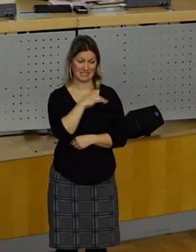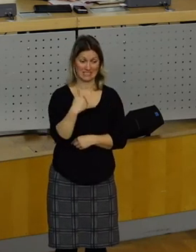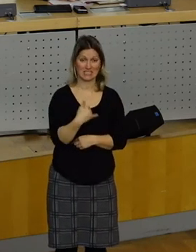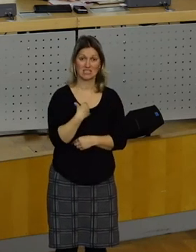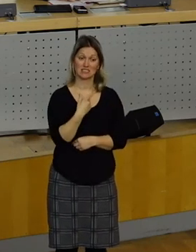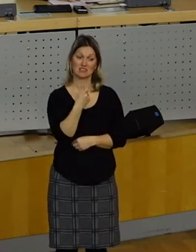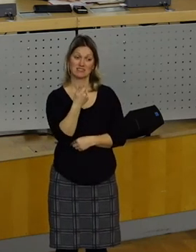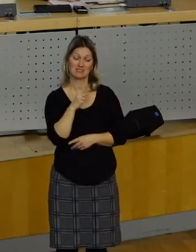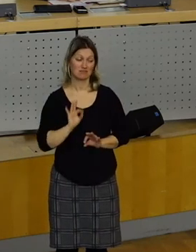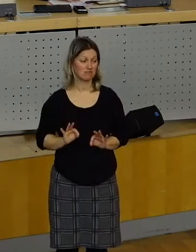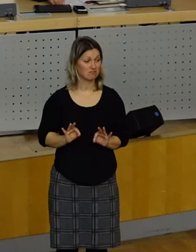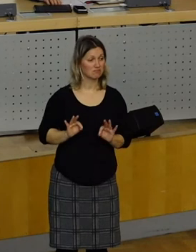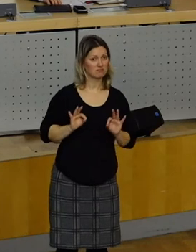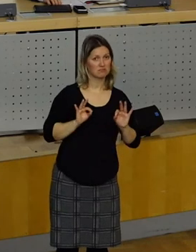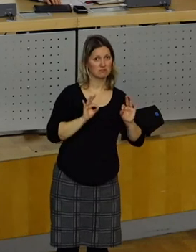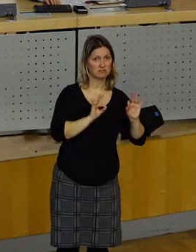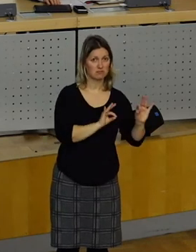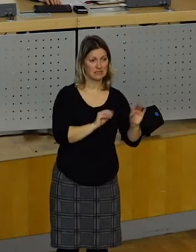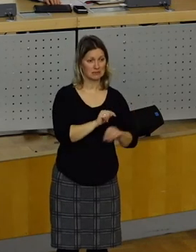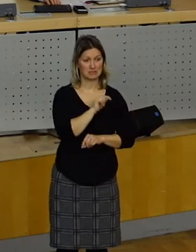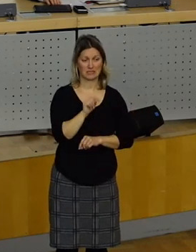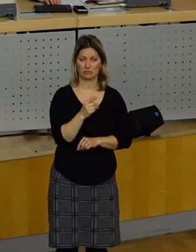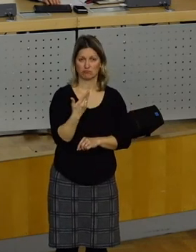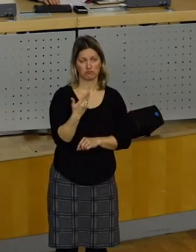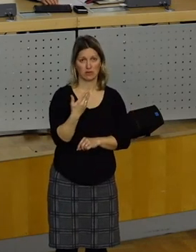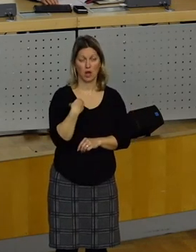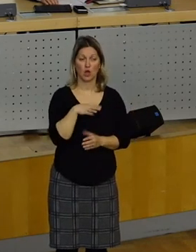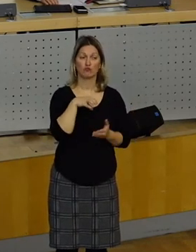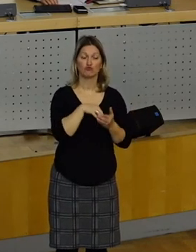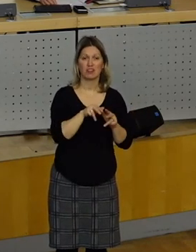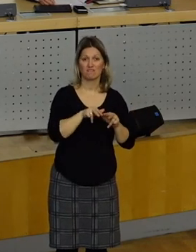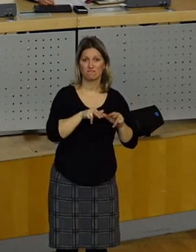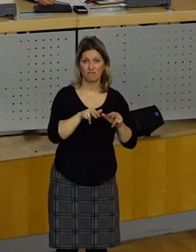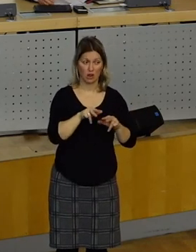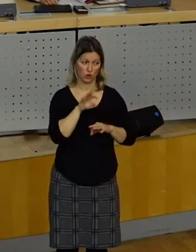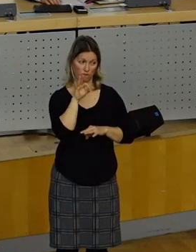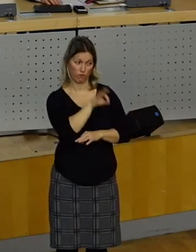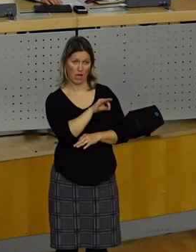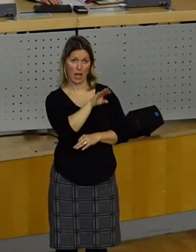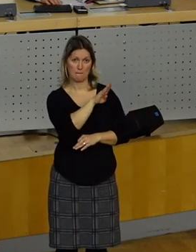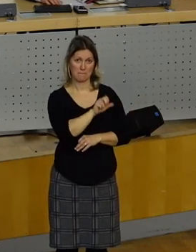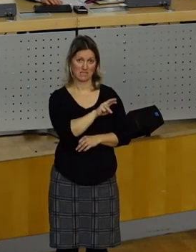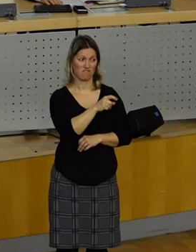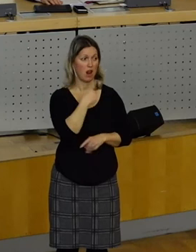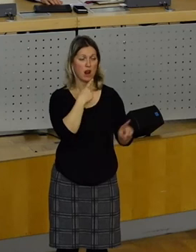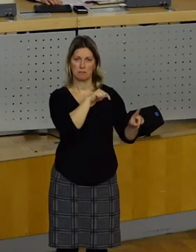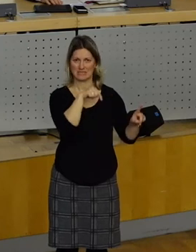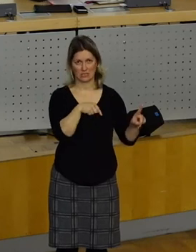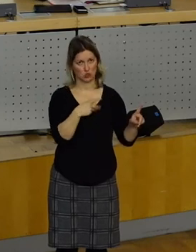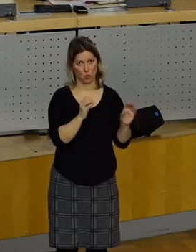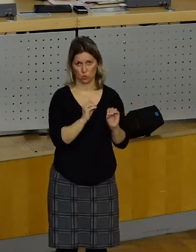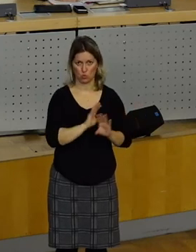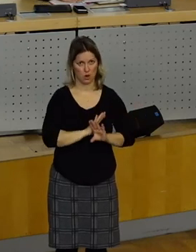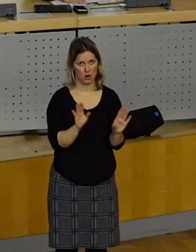transfers in richtung stadtverwaltung am adresse wäre vorgenommen noch haben wir